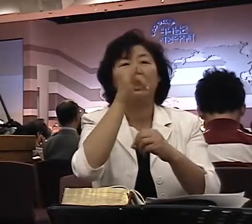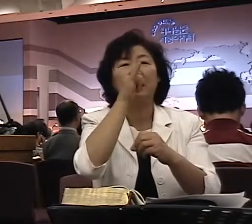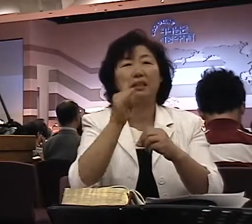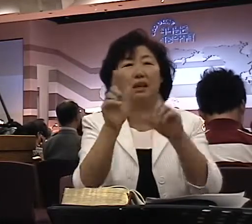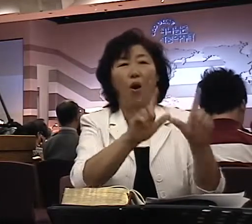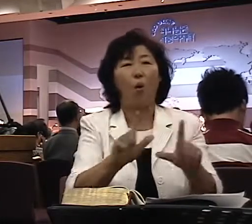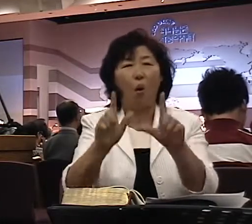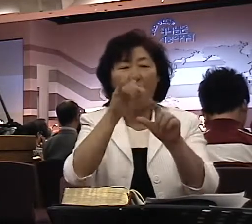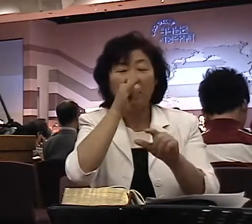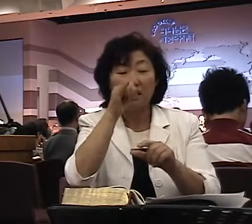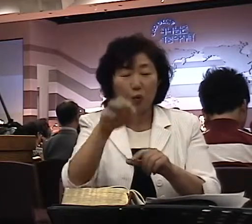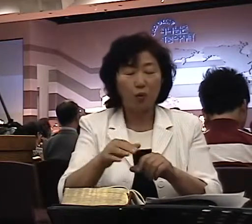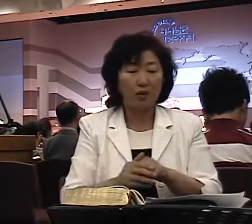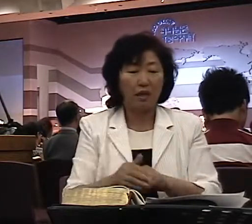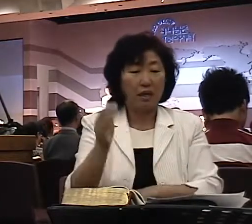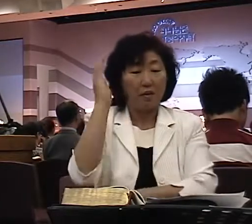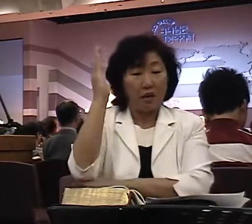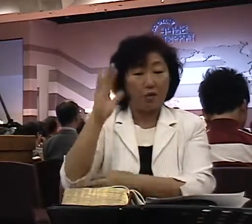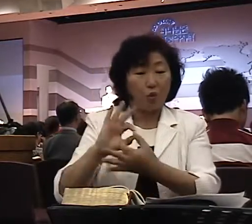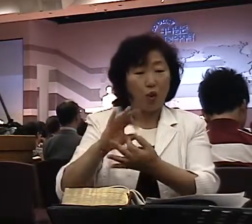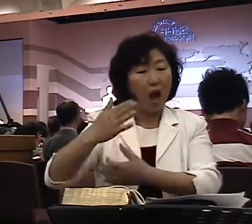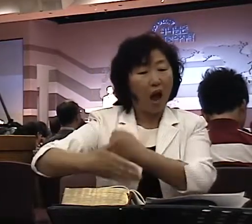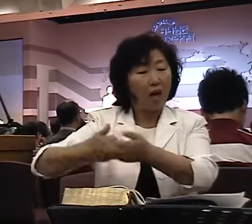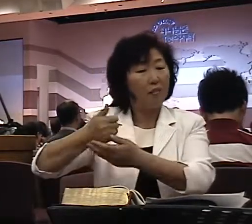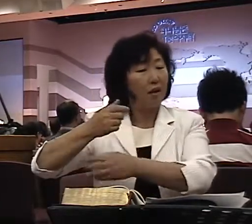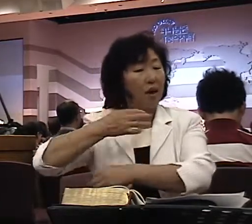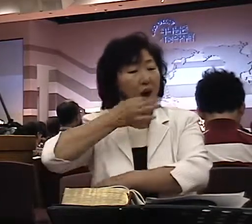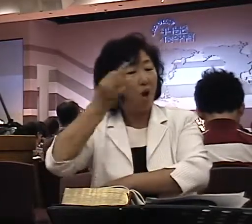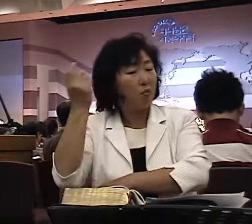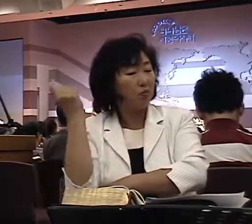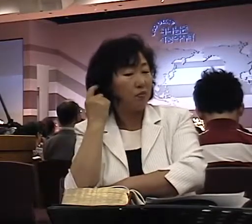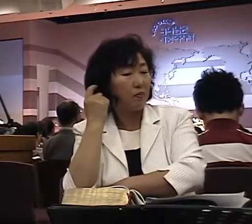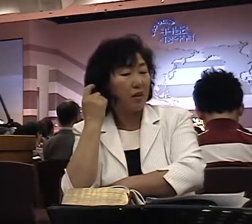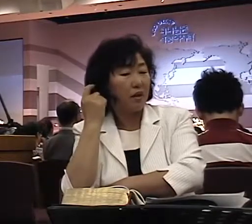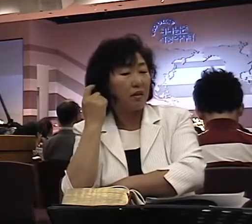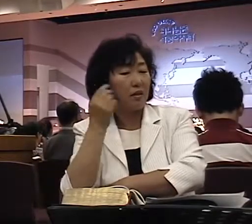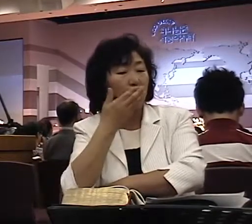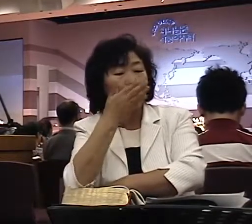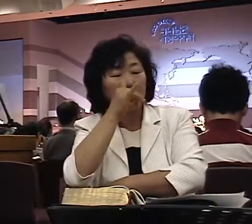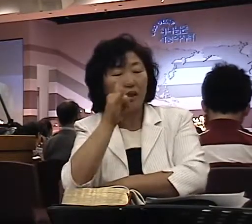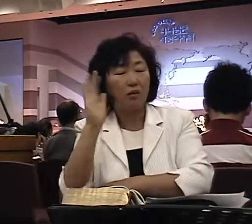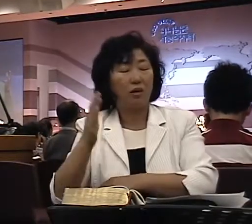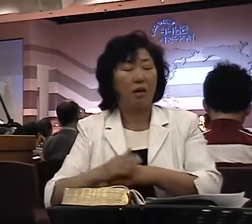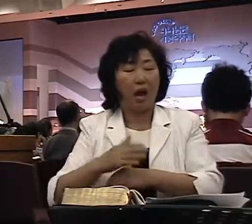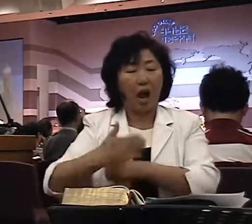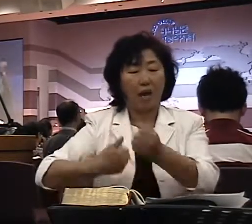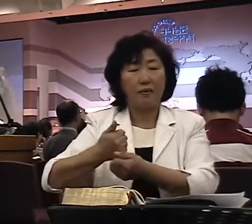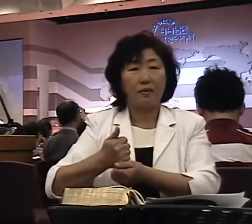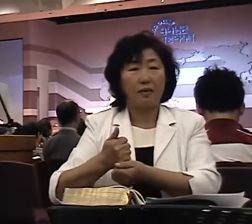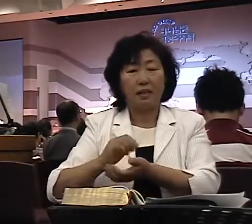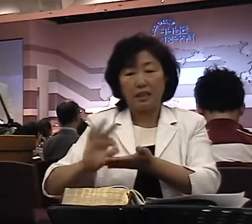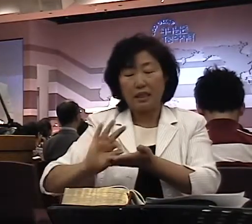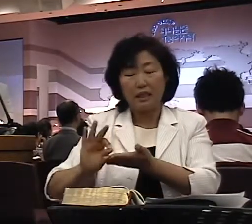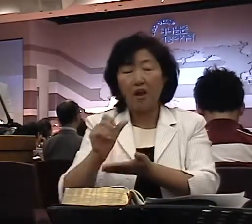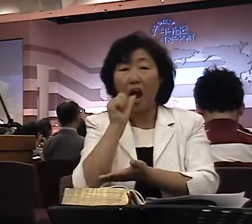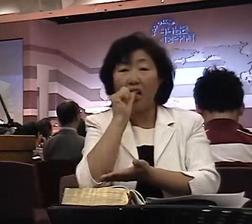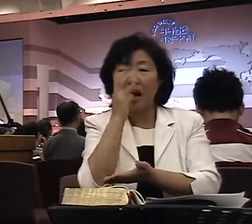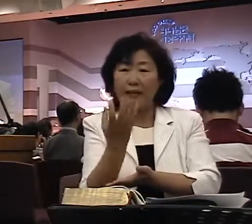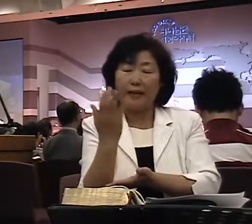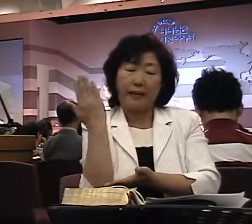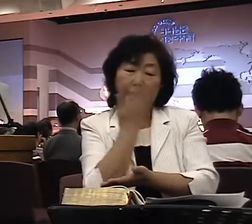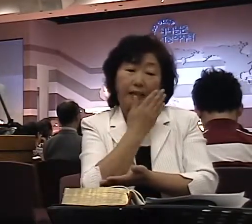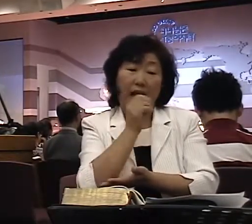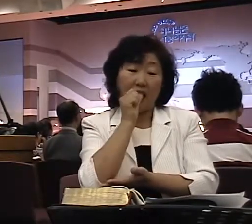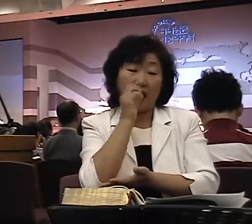이 말씀을 통하여 하나님의 음성을 들을 수 있어야 합니다. 하나님께서 쓰시는 그릇은 깨끗한 그릇입니다.